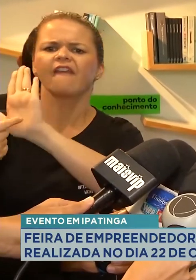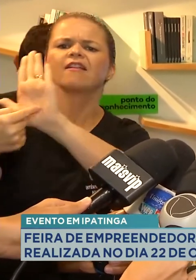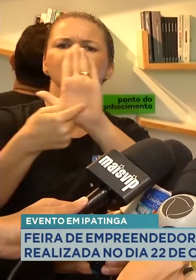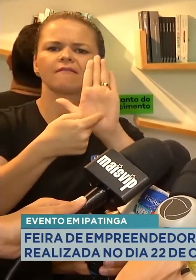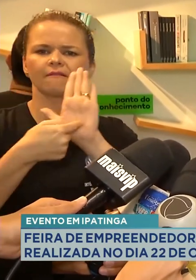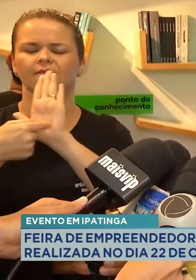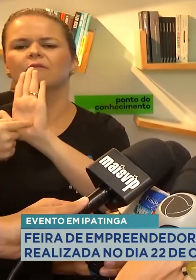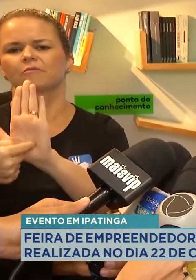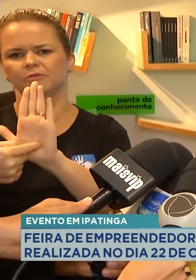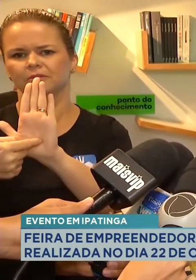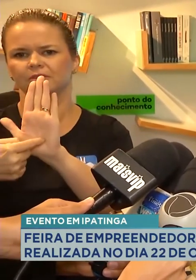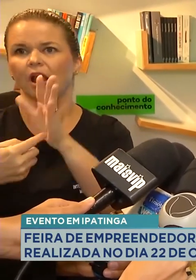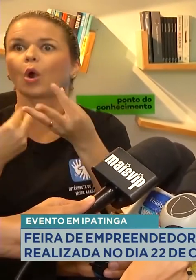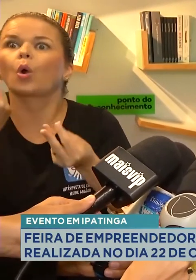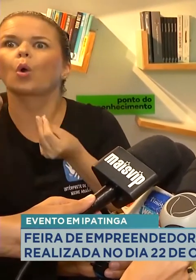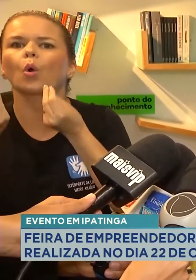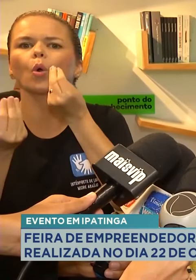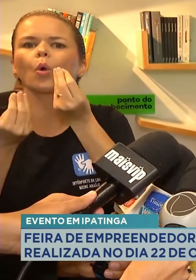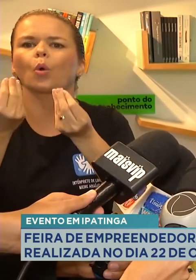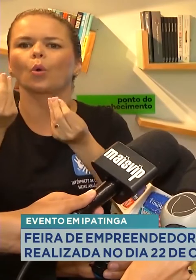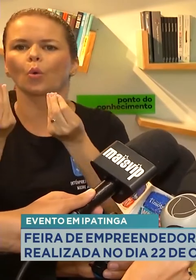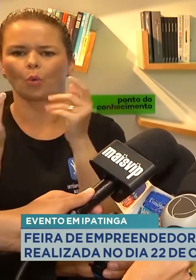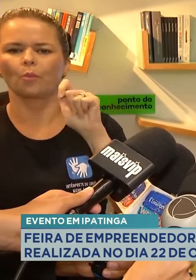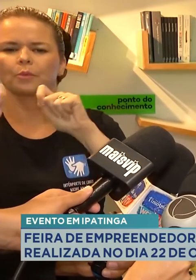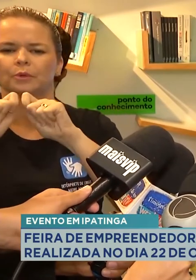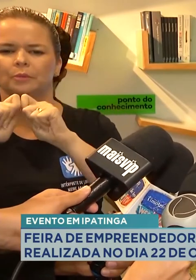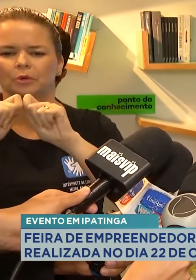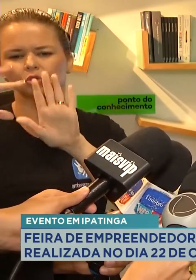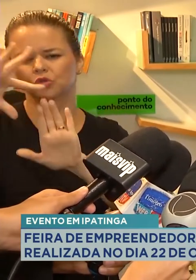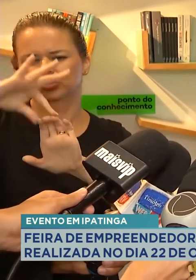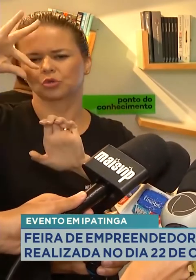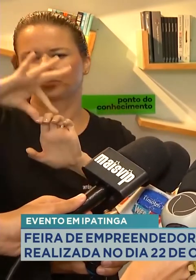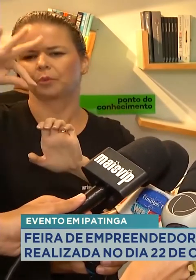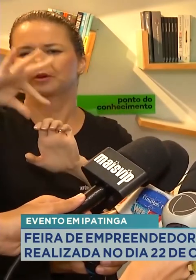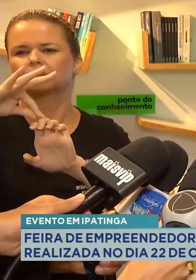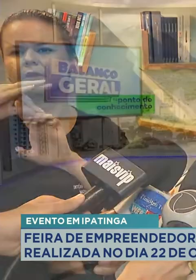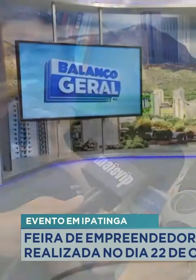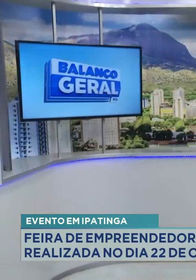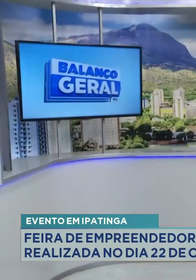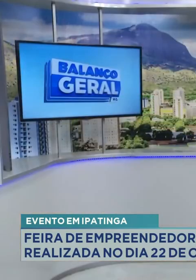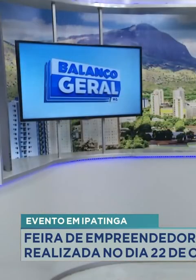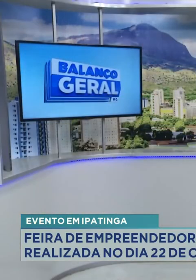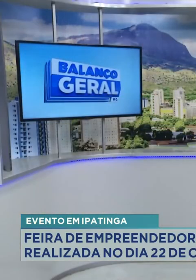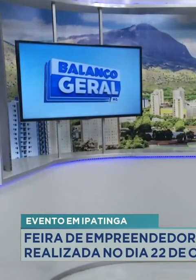comunidade como que ele pode ser útil. Como que ele pode empreender dentro da comunidade do bairro.